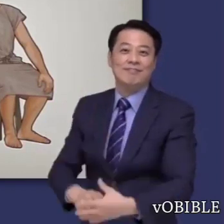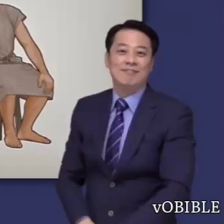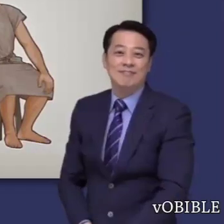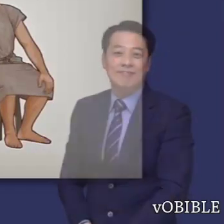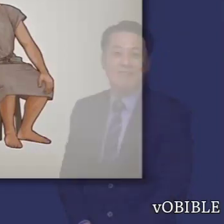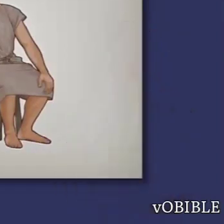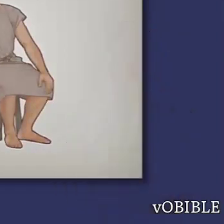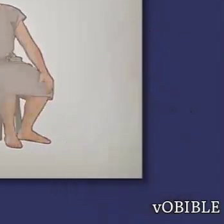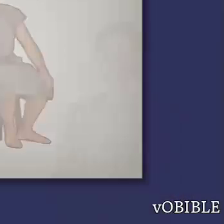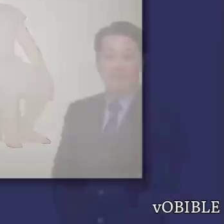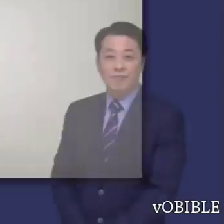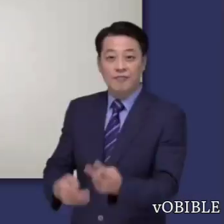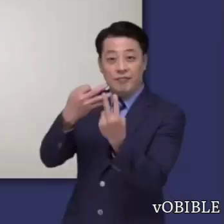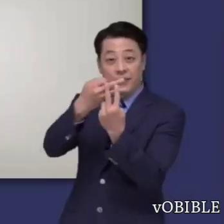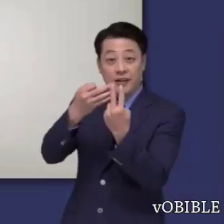徒。